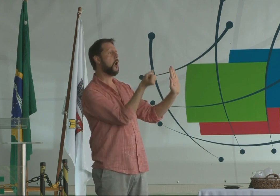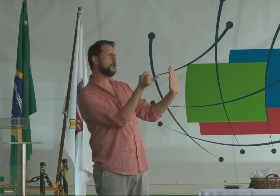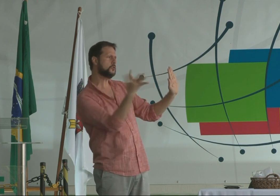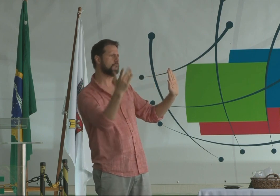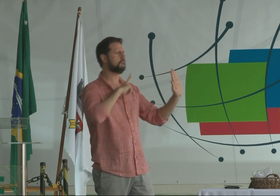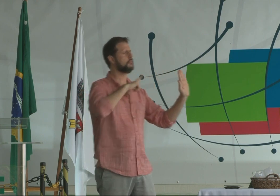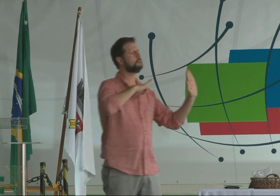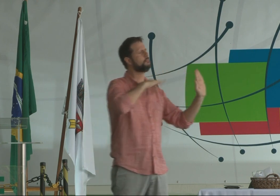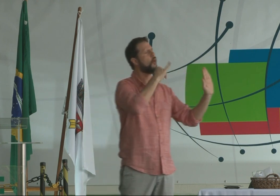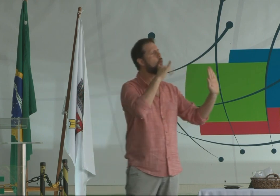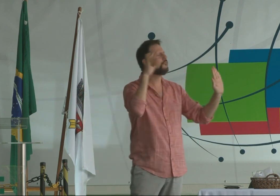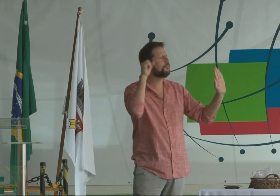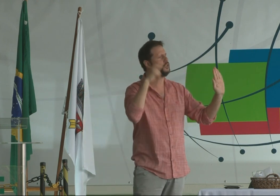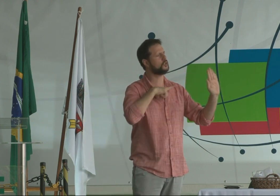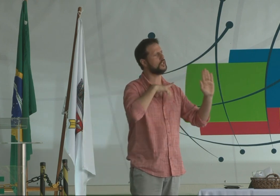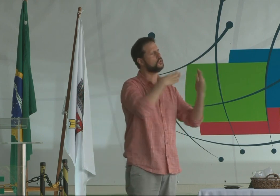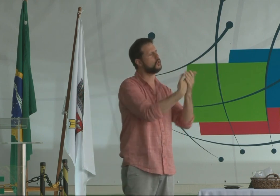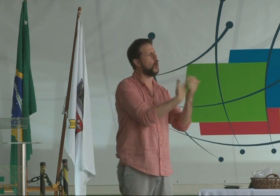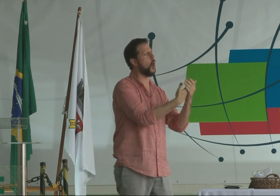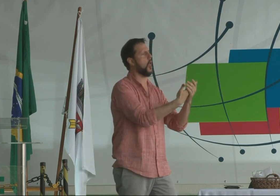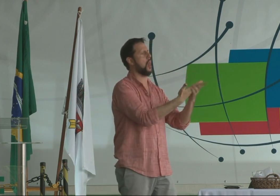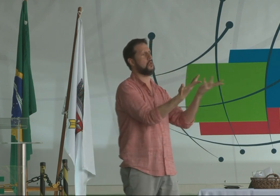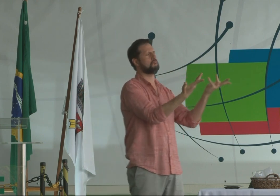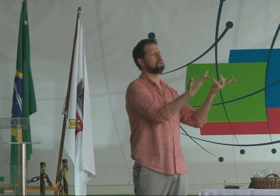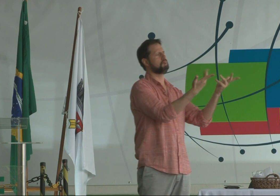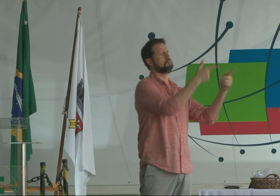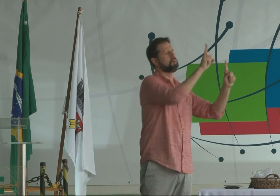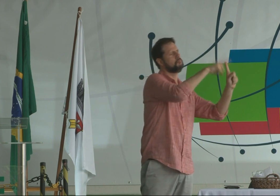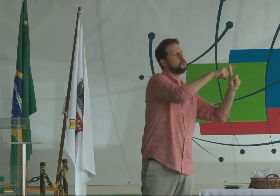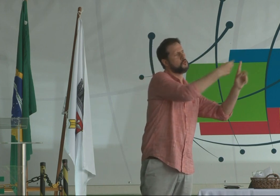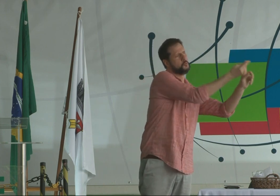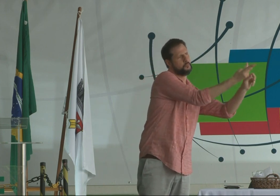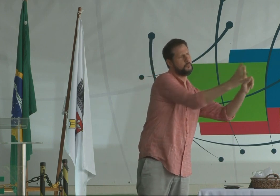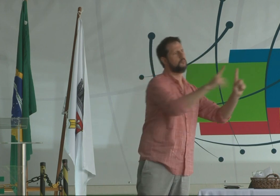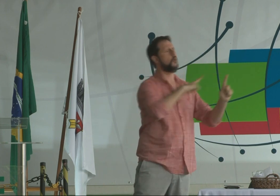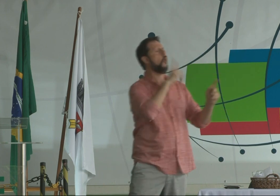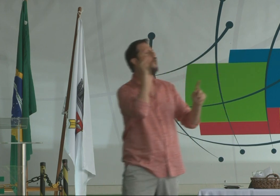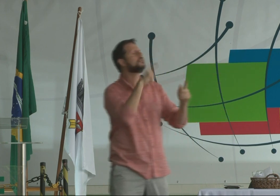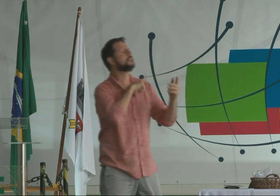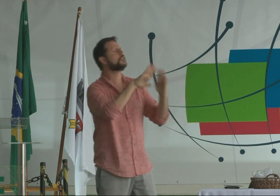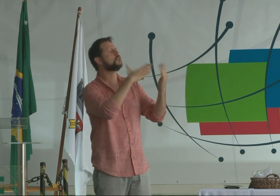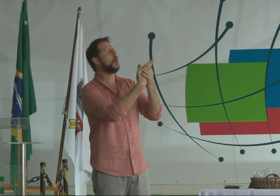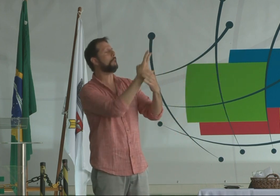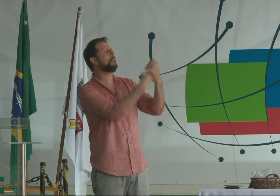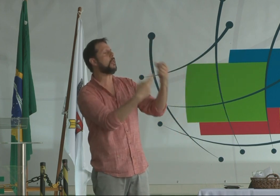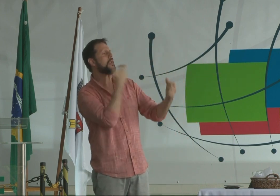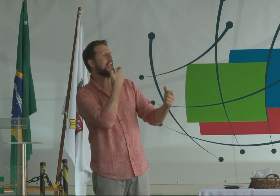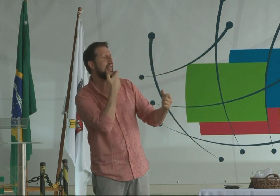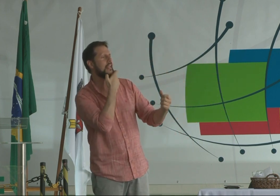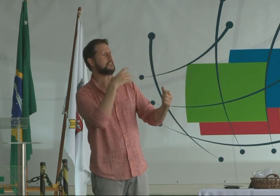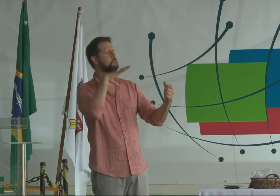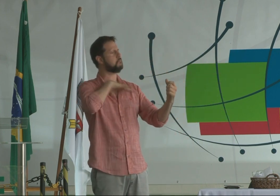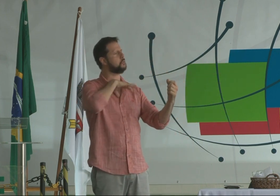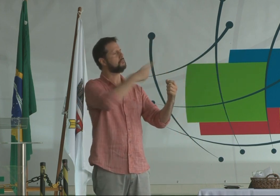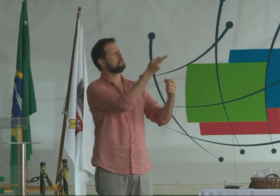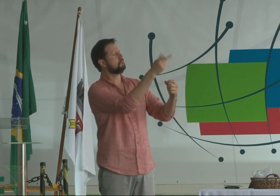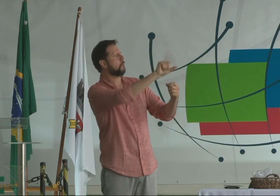Conselho Nacional de Educação, eu percebi que tinha ouvintes que estudavam essas escolas. e tudo mais. Mas os ouvintes estavam lá que estudavam escola bilingue.